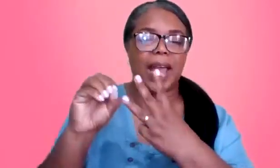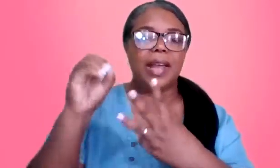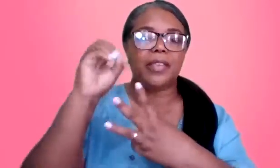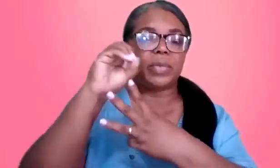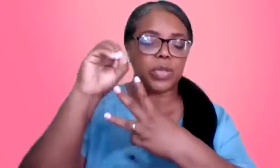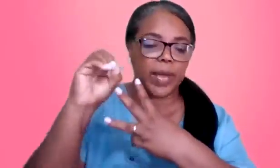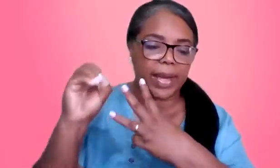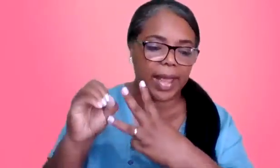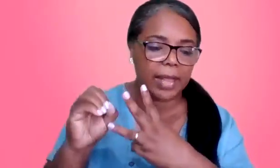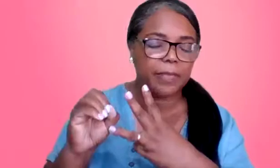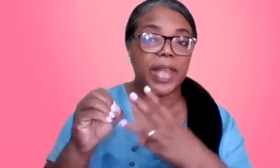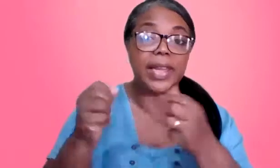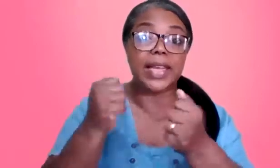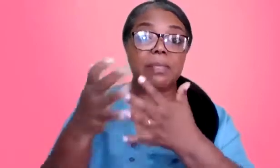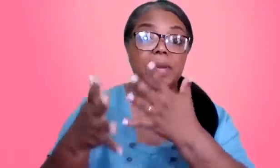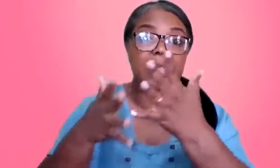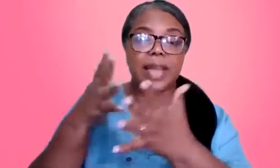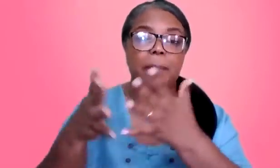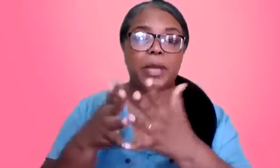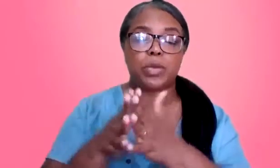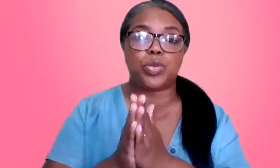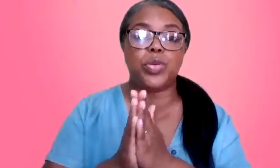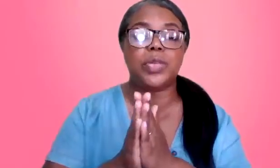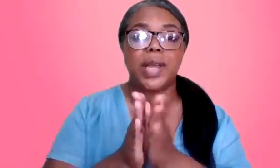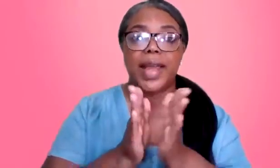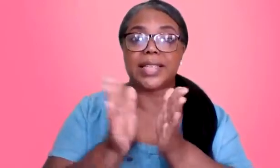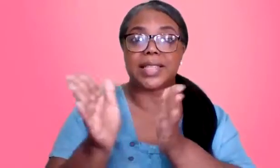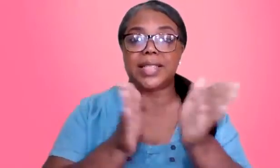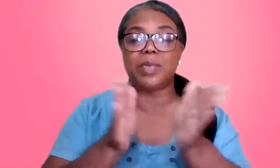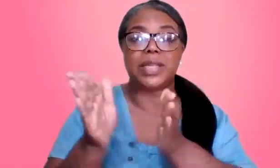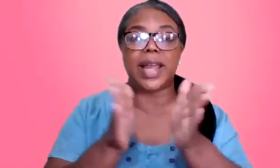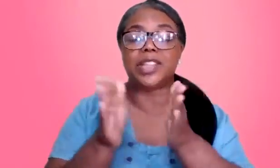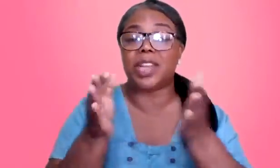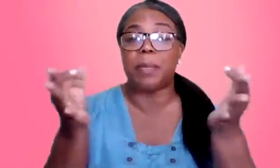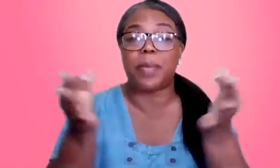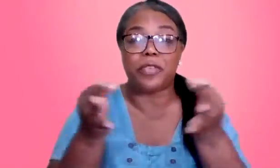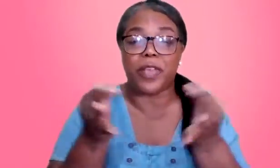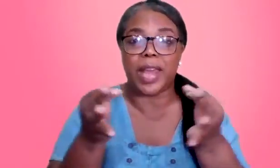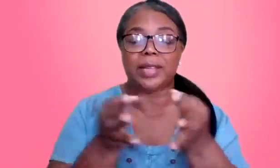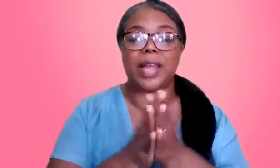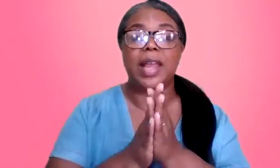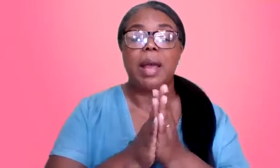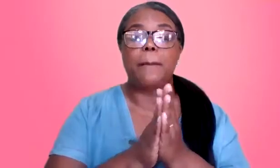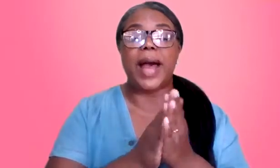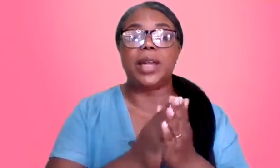tá? Vimos o Enem em Libras, né, para os surdos, essa acessibilidade aí que é perfeita, né, para